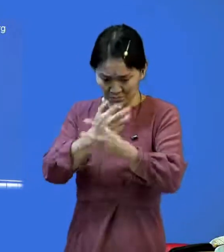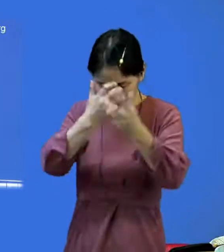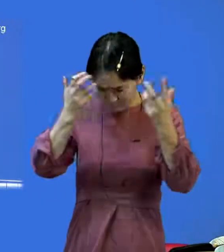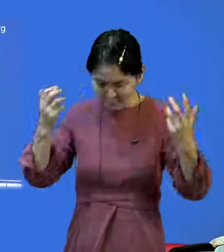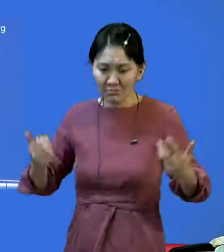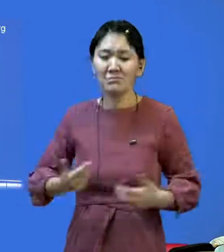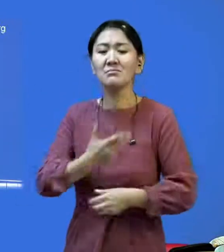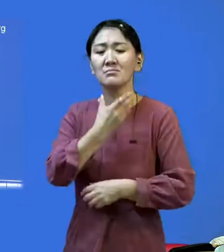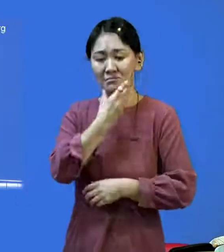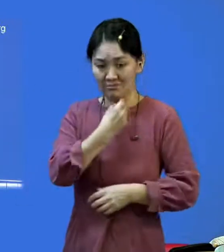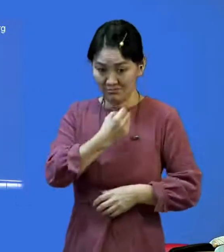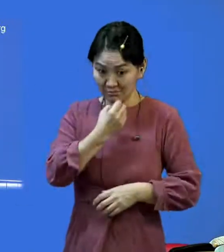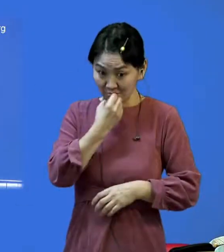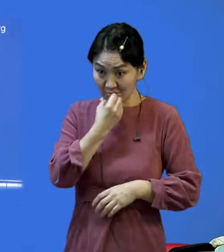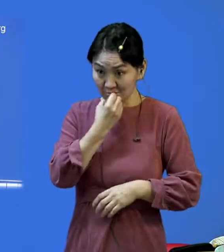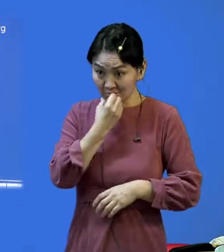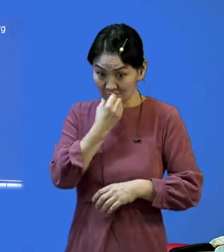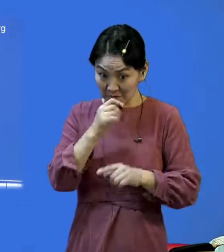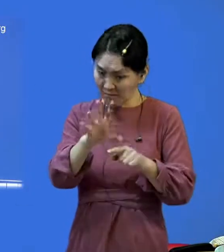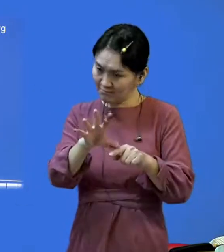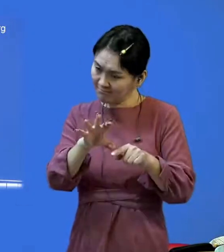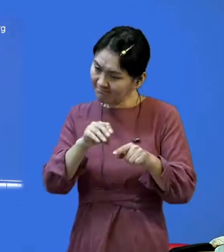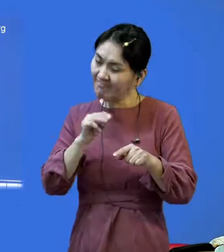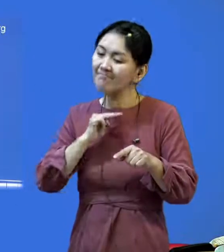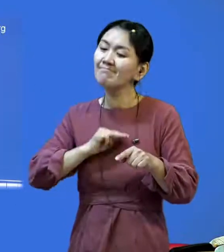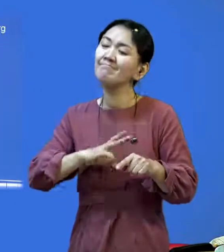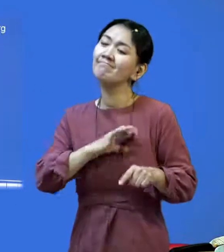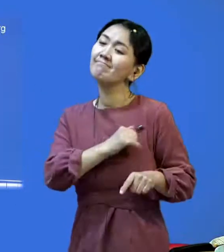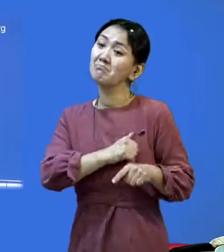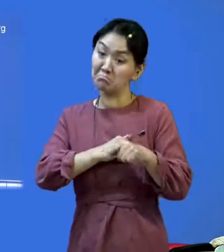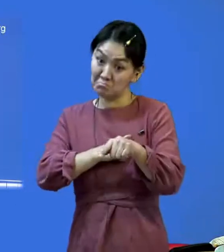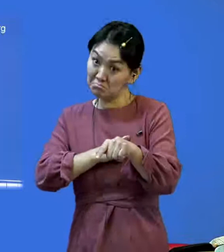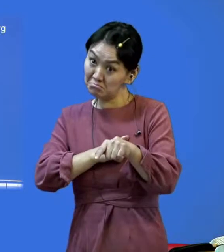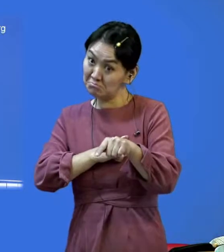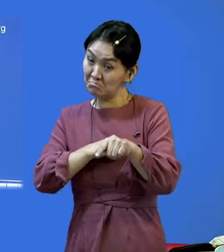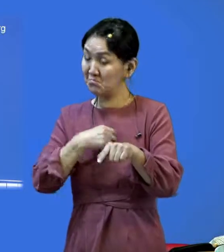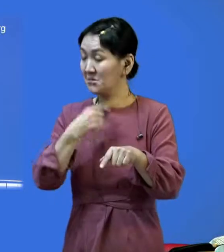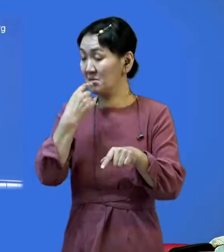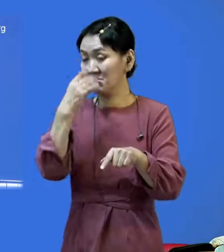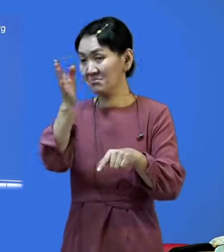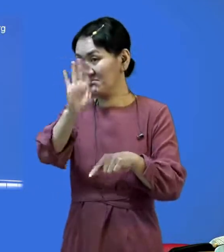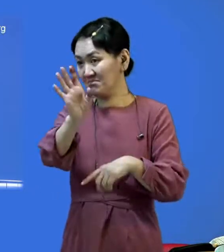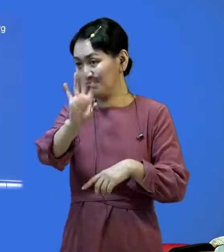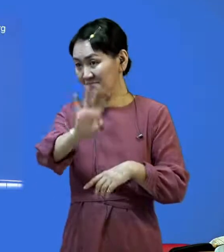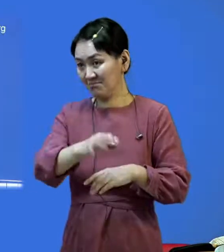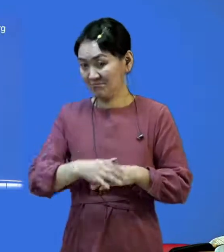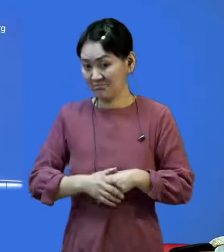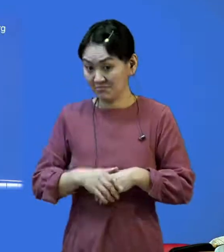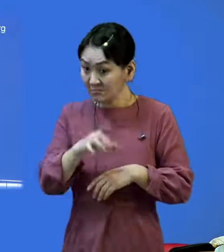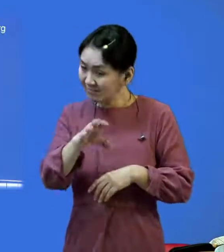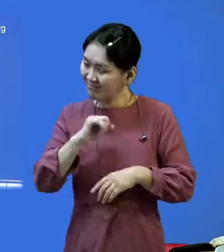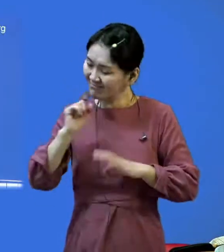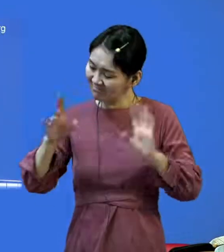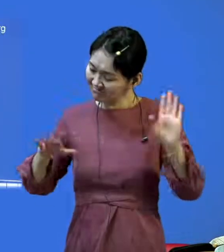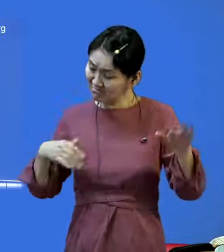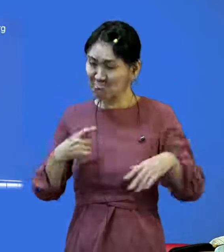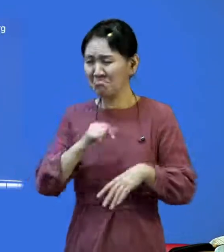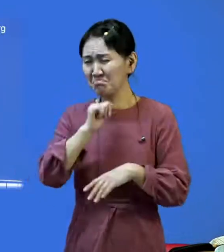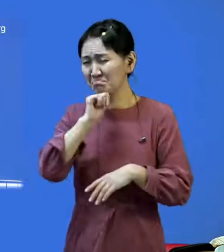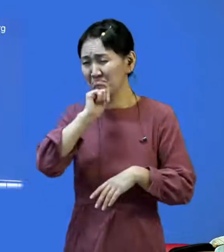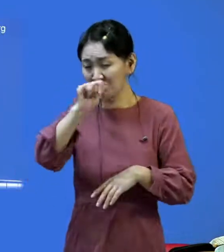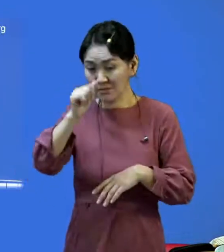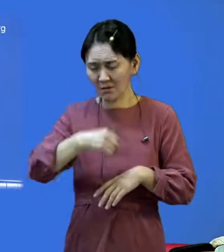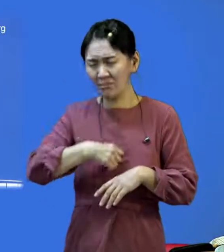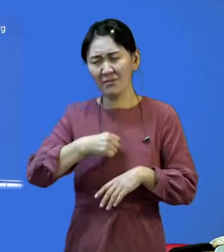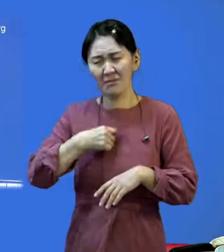За би үүгээр бол үүнээс болоо сэтгэл хангалуун амьдарч байгаа гэж хэлээгүй. Иннээс болоо би ажиргалтай байгаа юм биш. Хойштоо